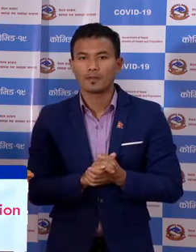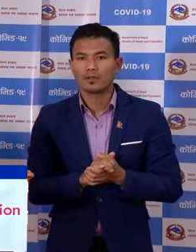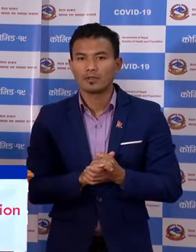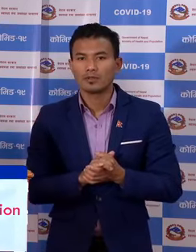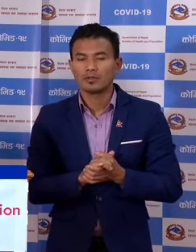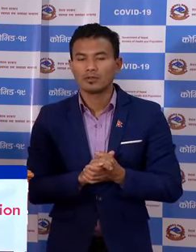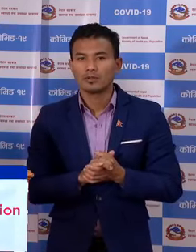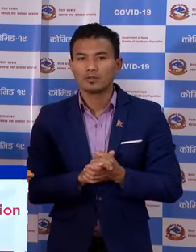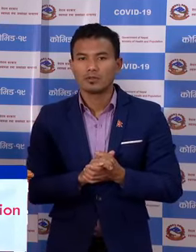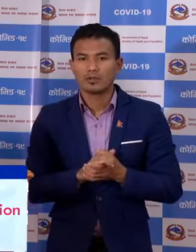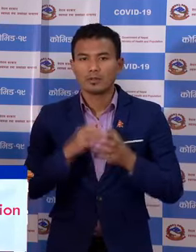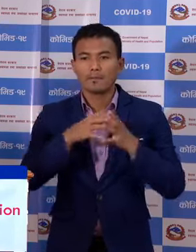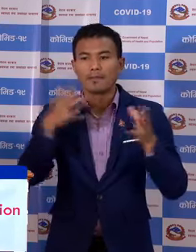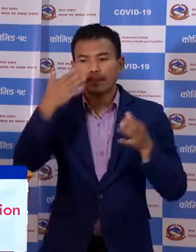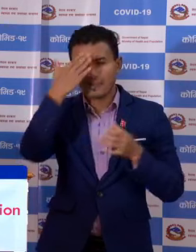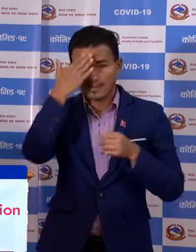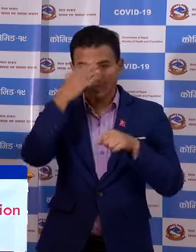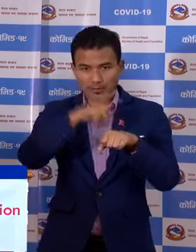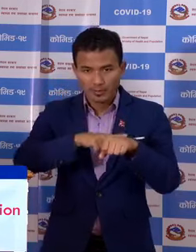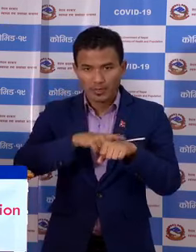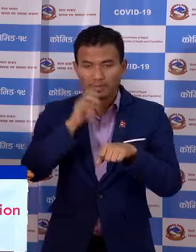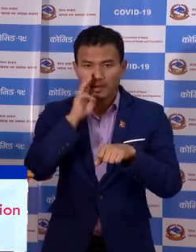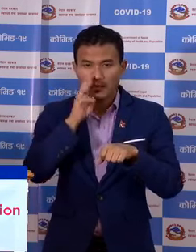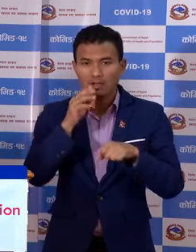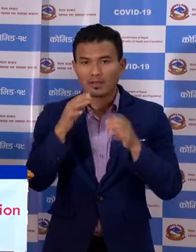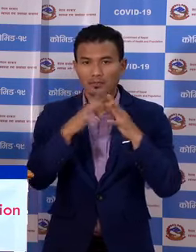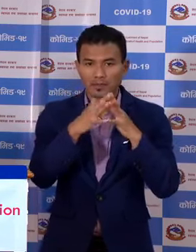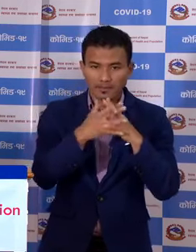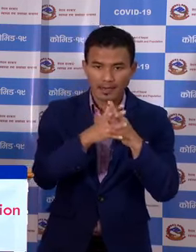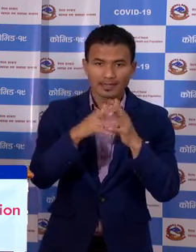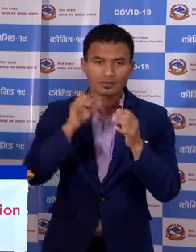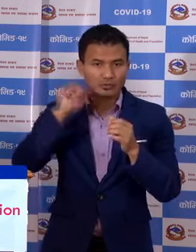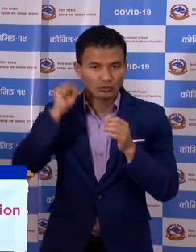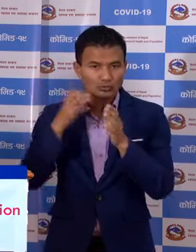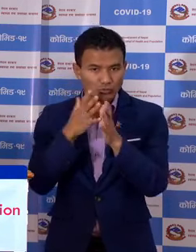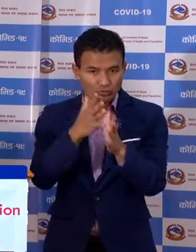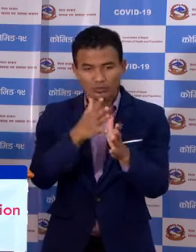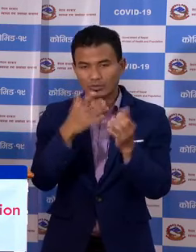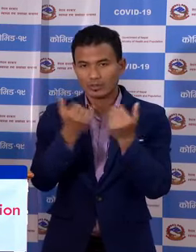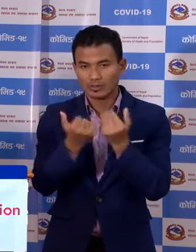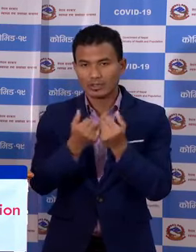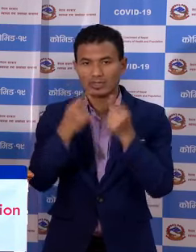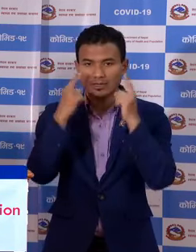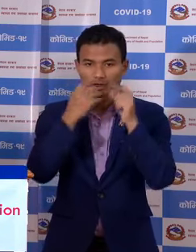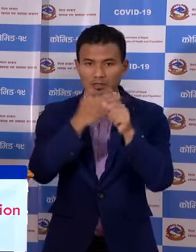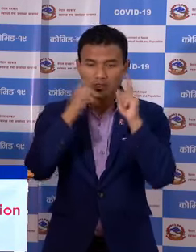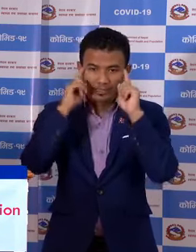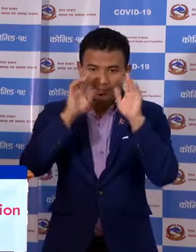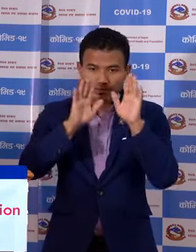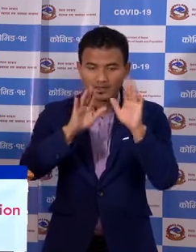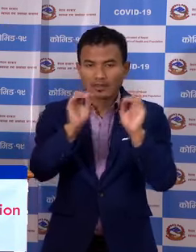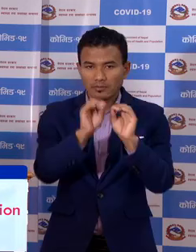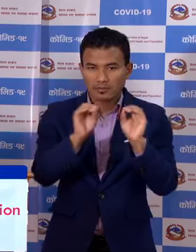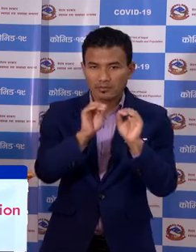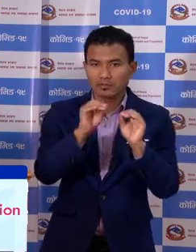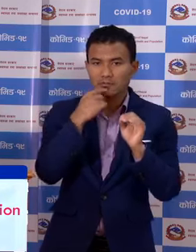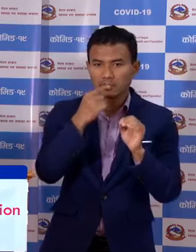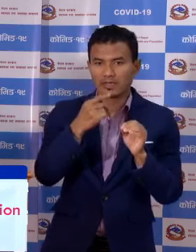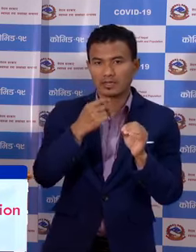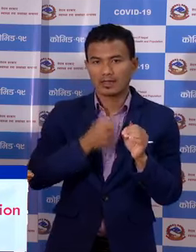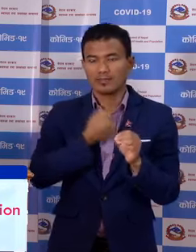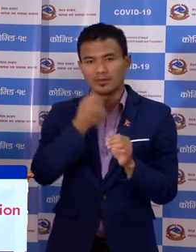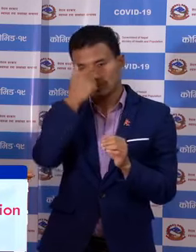कि महामारीको समयमा भेटभाड जुलुस गर्दा सावधानी नअपनाउँदा